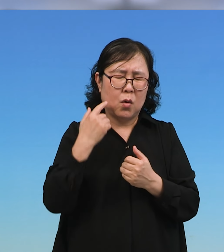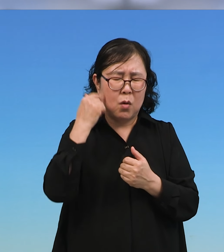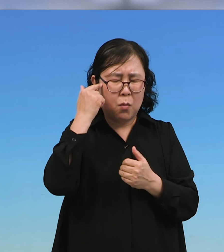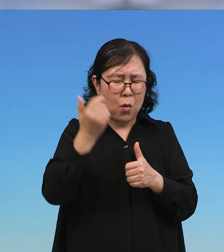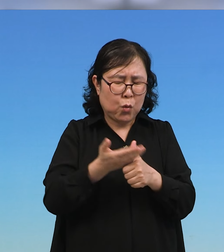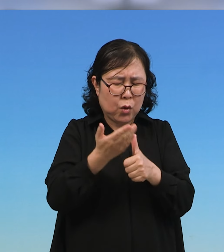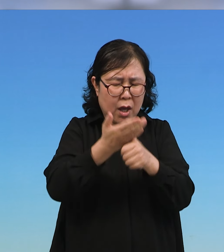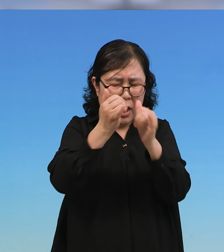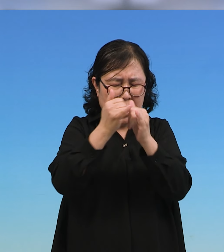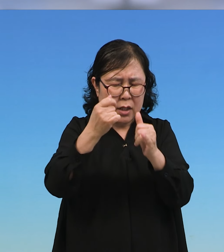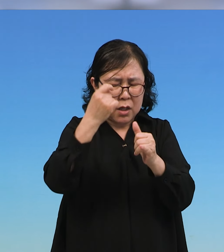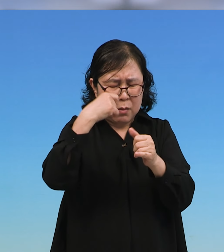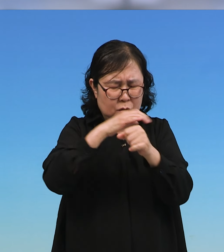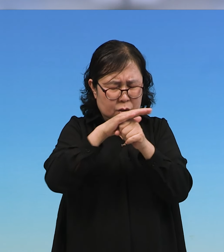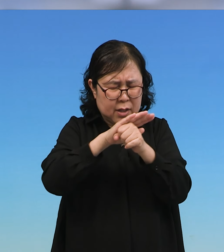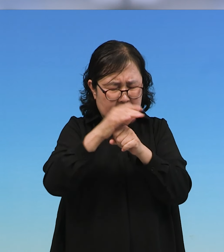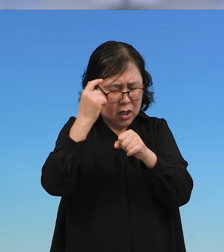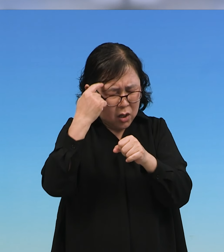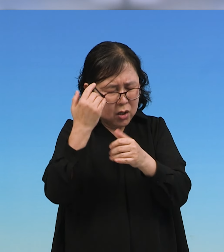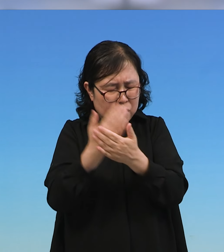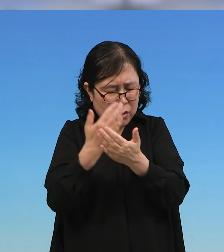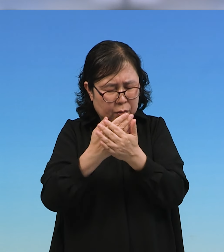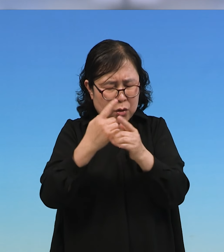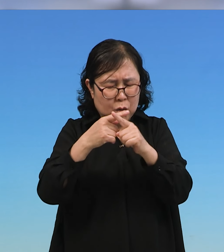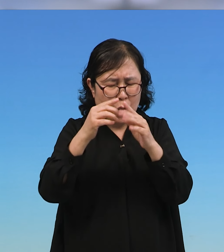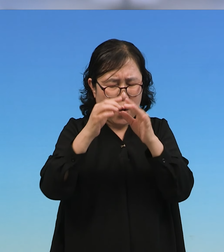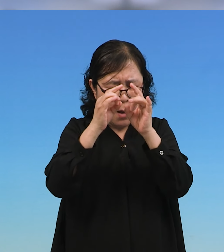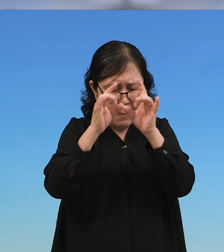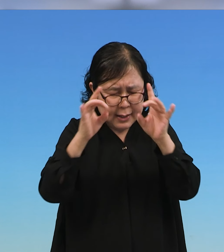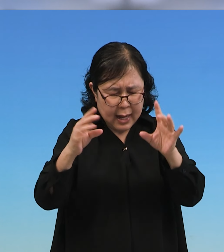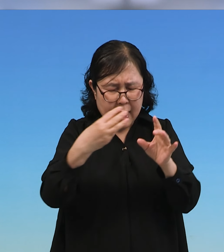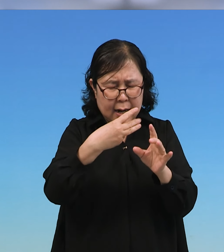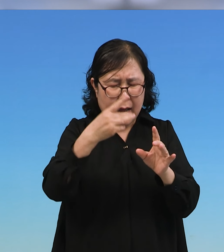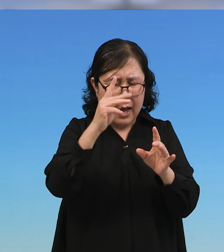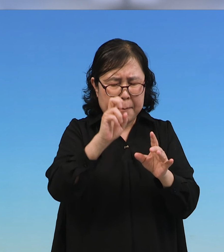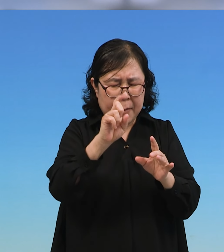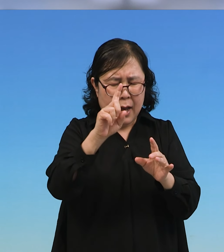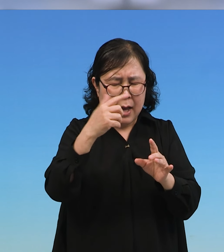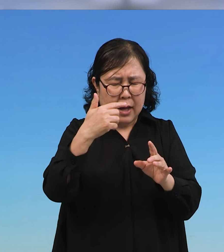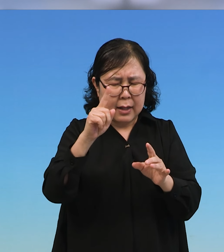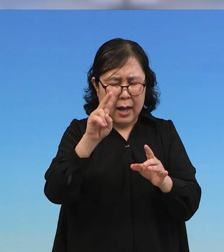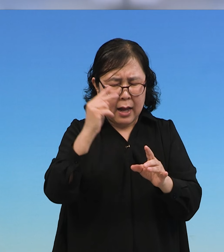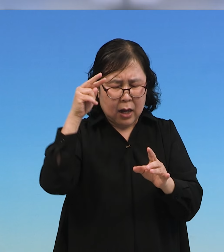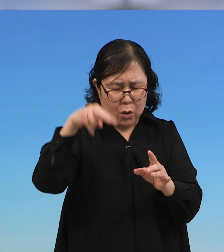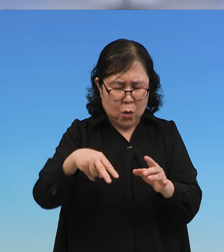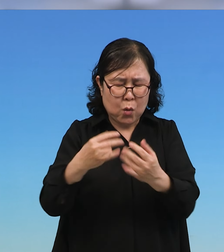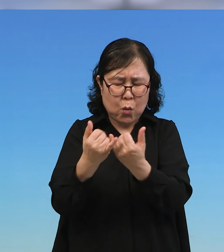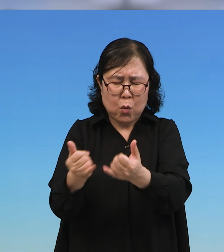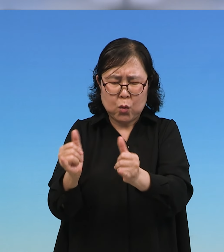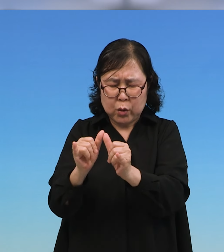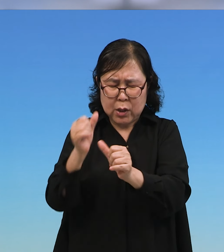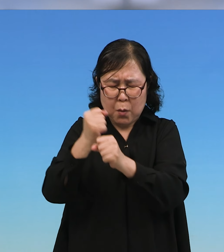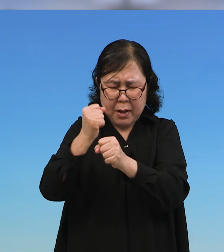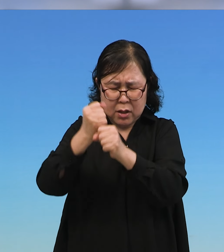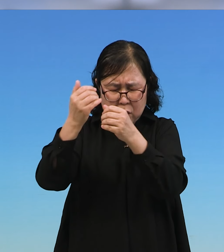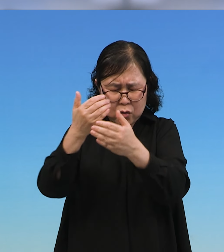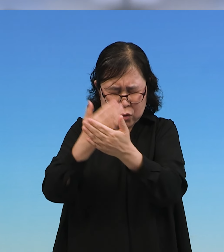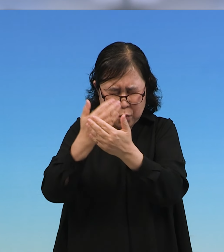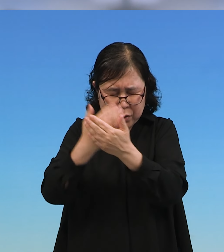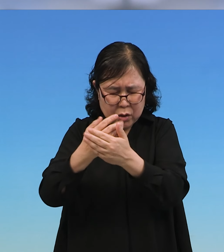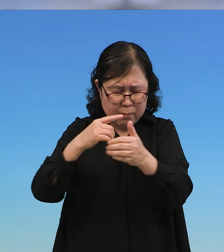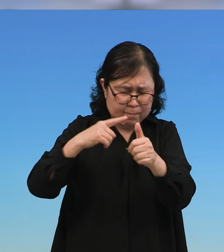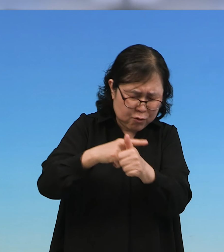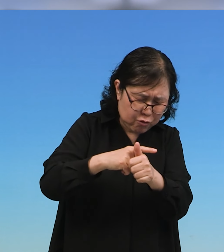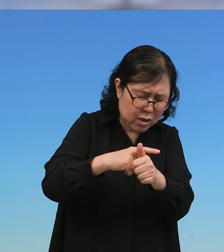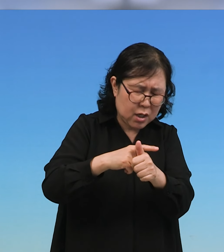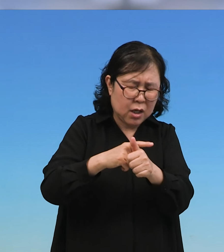여겨주시기를 원합니다. 하나님, 교회들마다 라마나옅 공동체 되게 하여 주시옵소서. 죽이려고